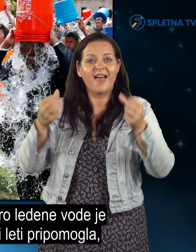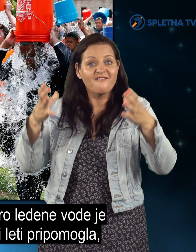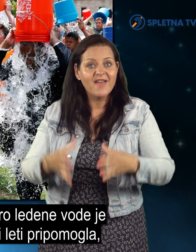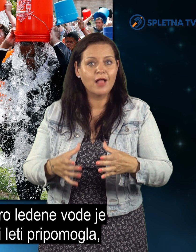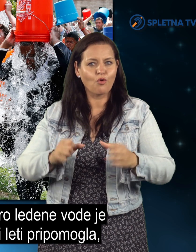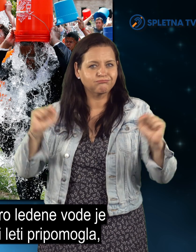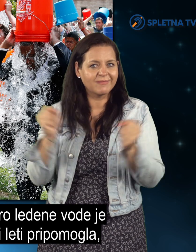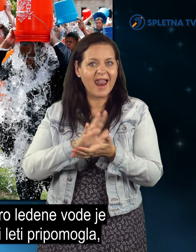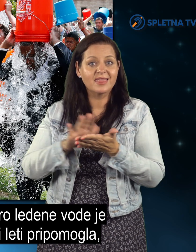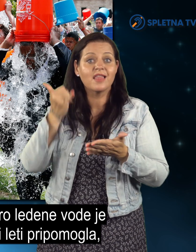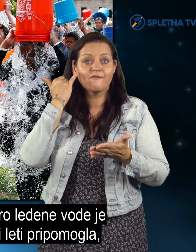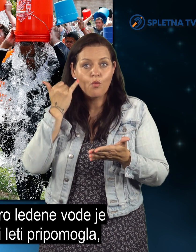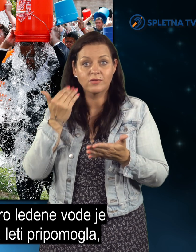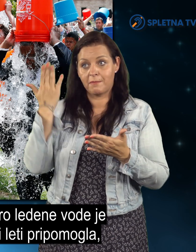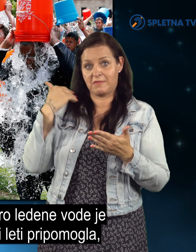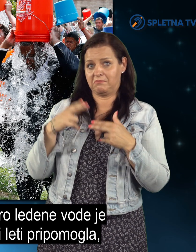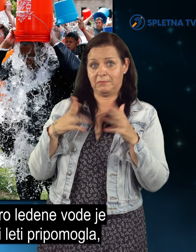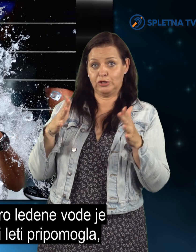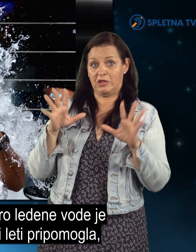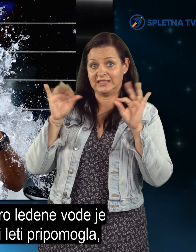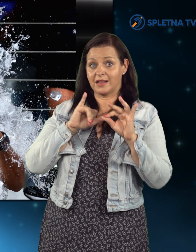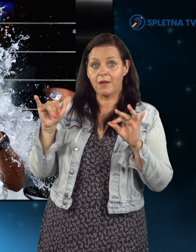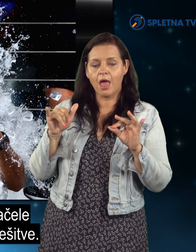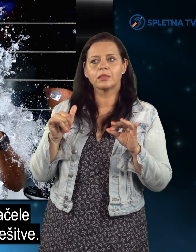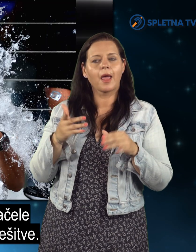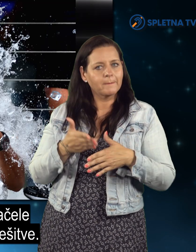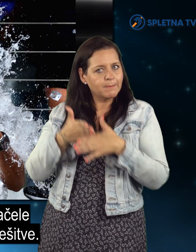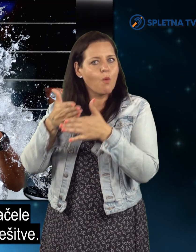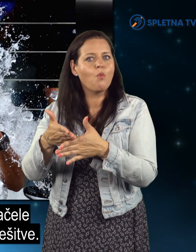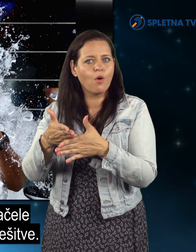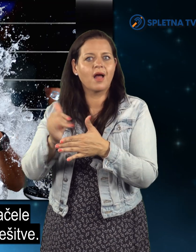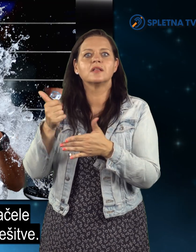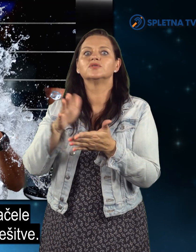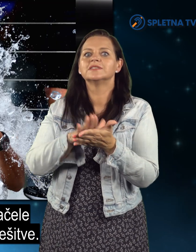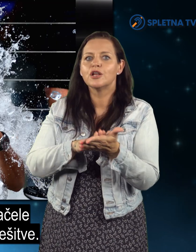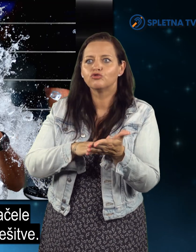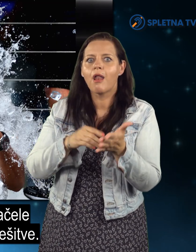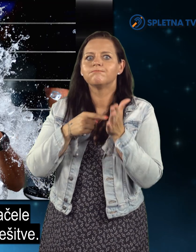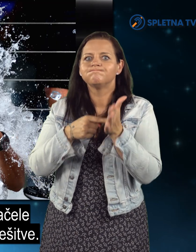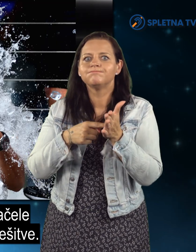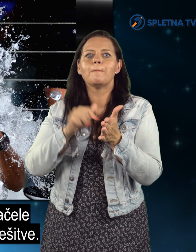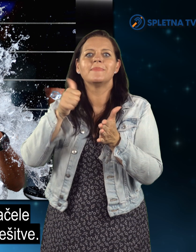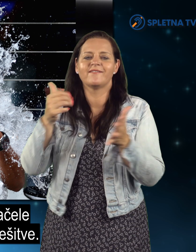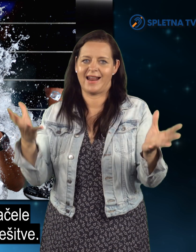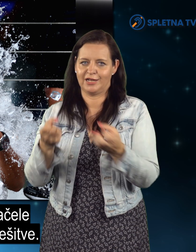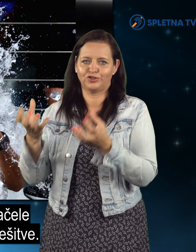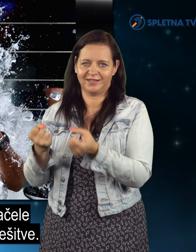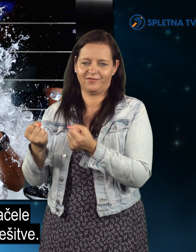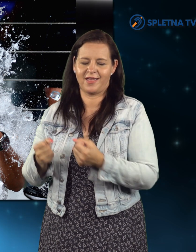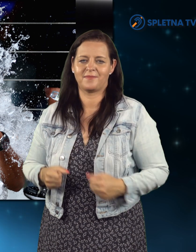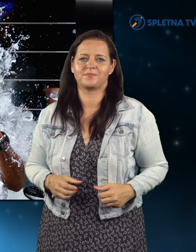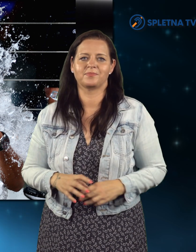vode je pred približno 10 leti pripomogla, da so se začele kazati prve rešitve.